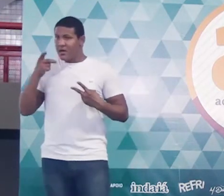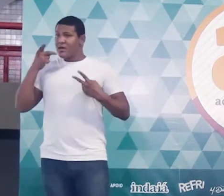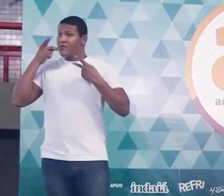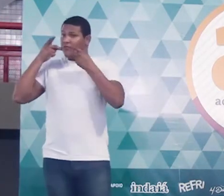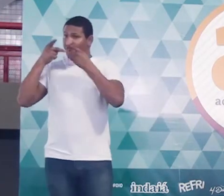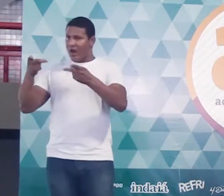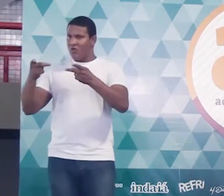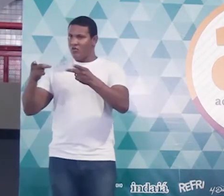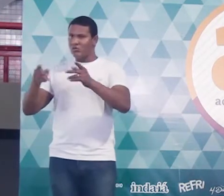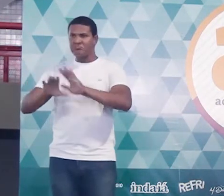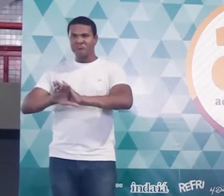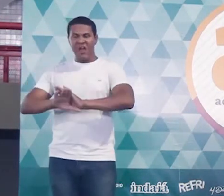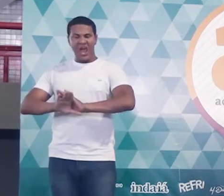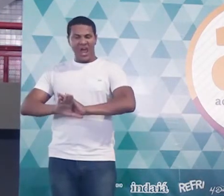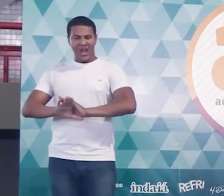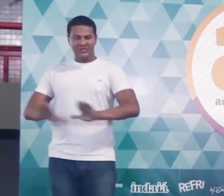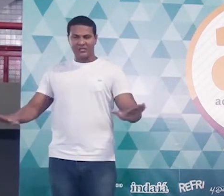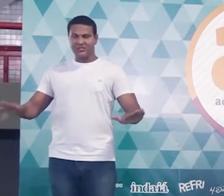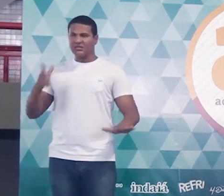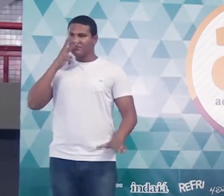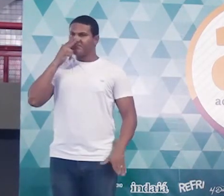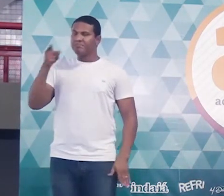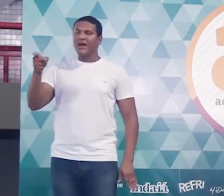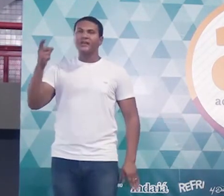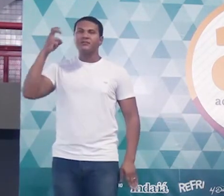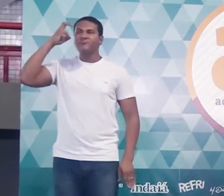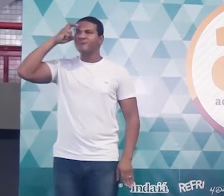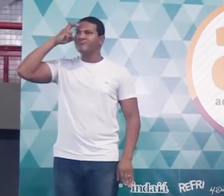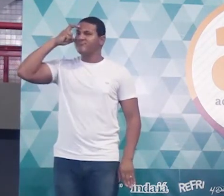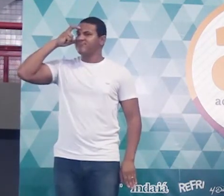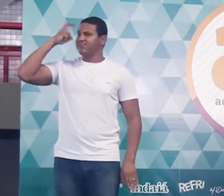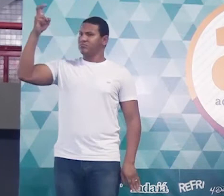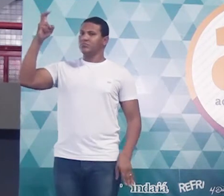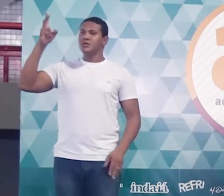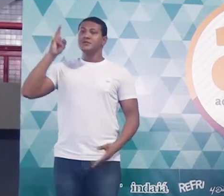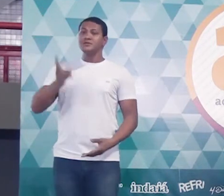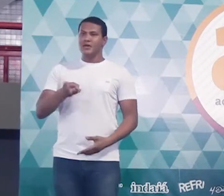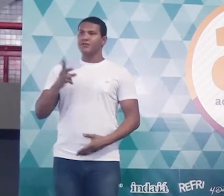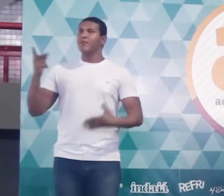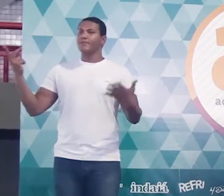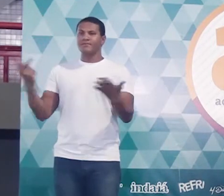a sangue, né? Porque vai acontecer.